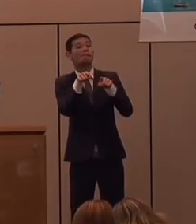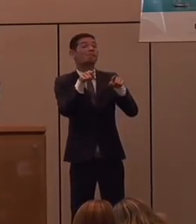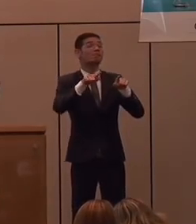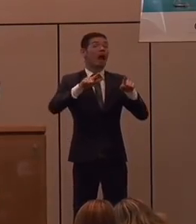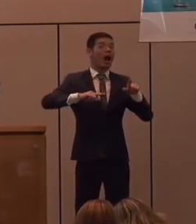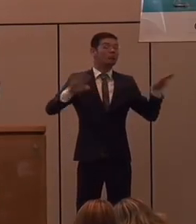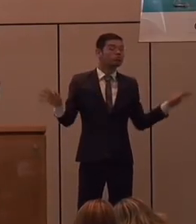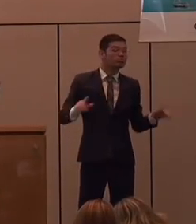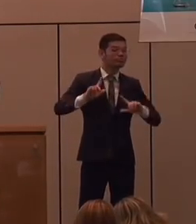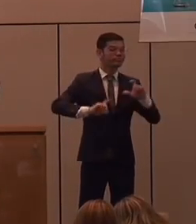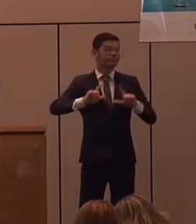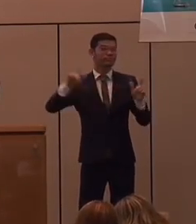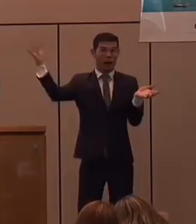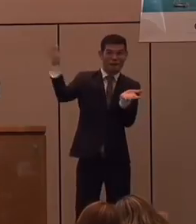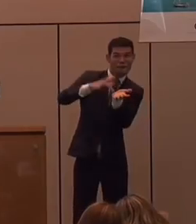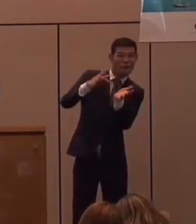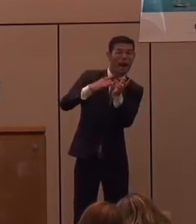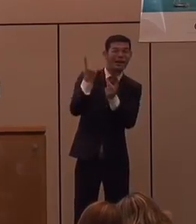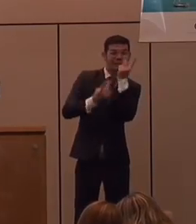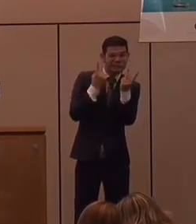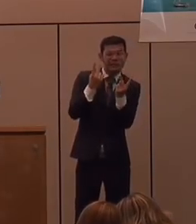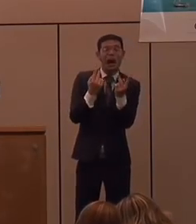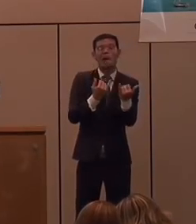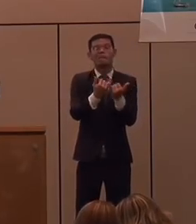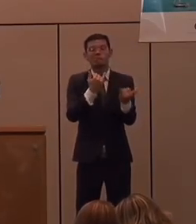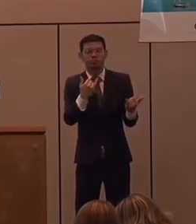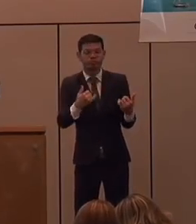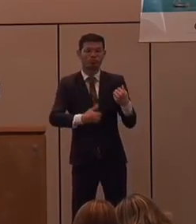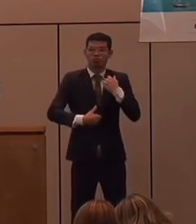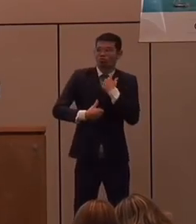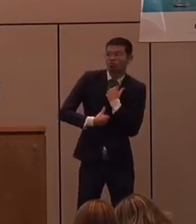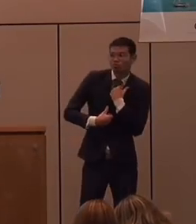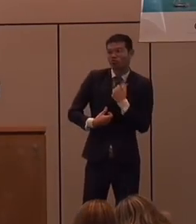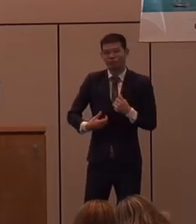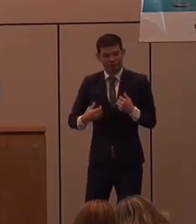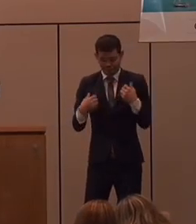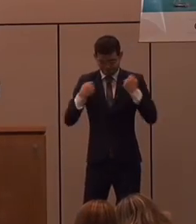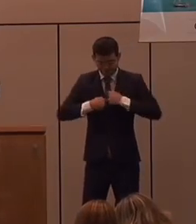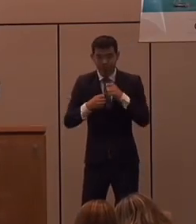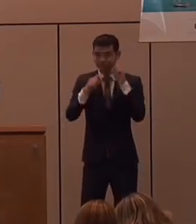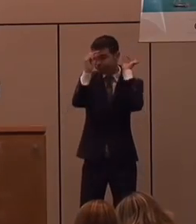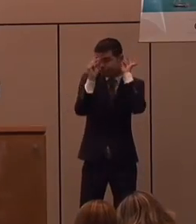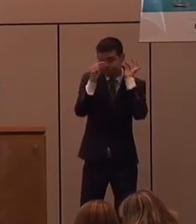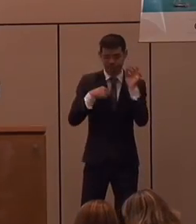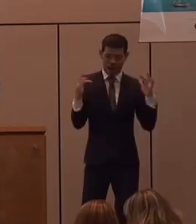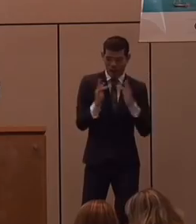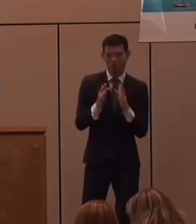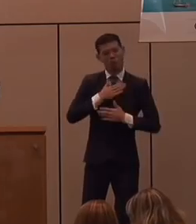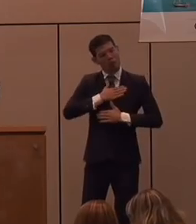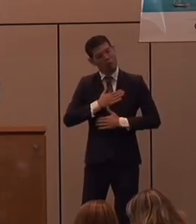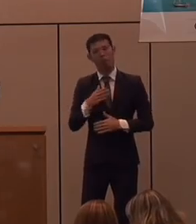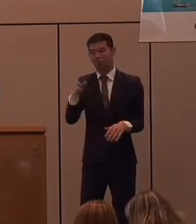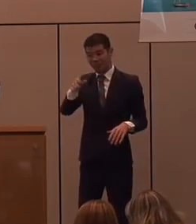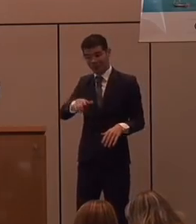turística para tener una capacidad de respuesta inmediata con la dotación adecuada con una identificación que le da la tranquilidad al turista de